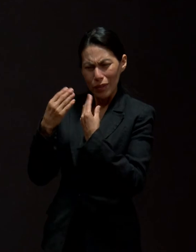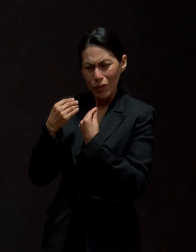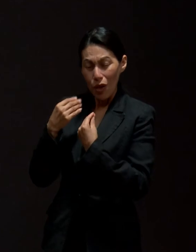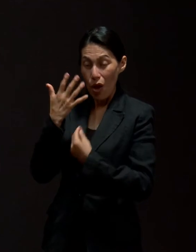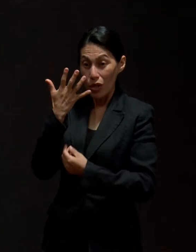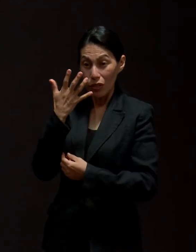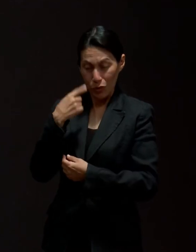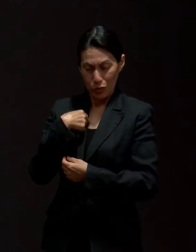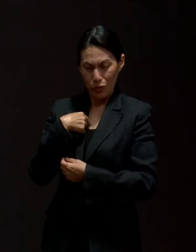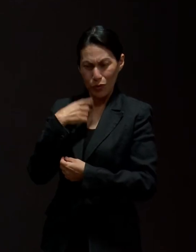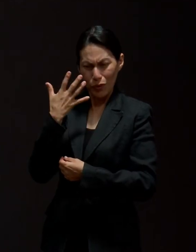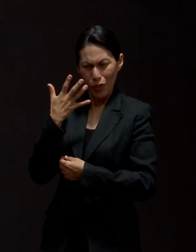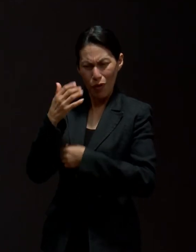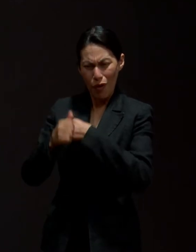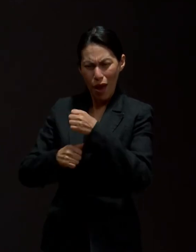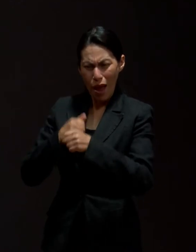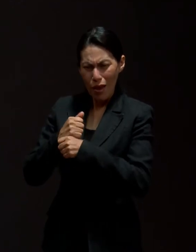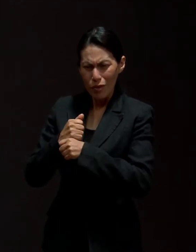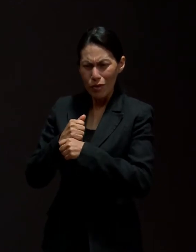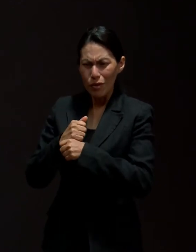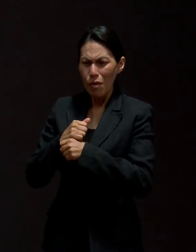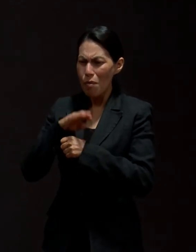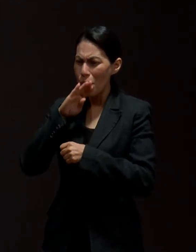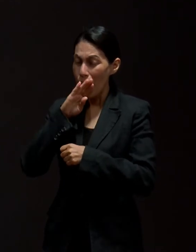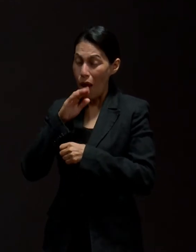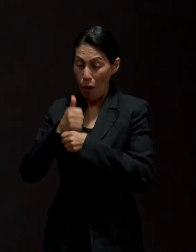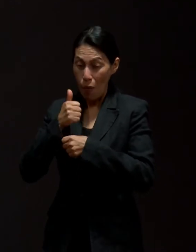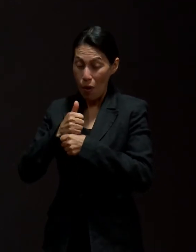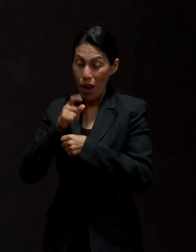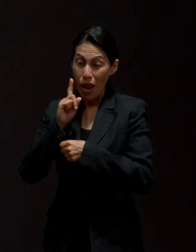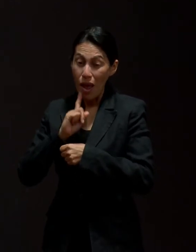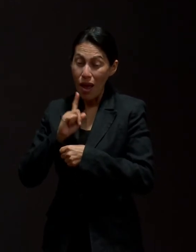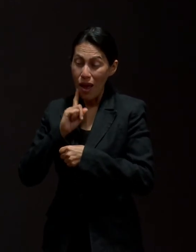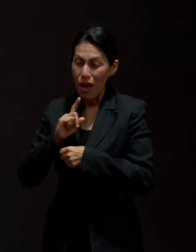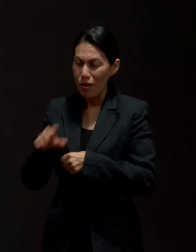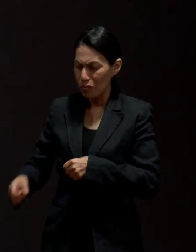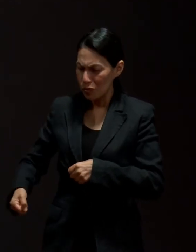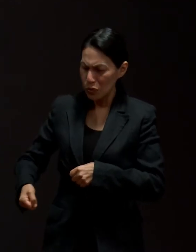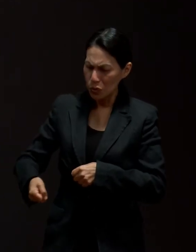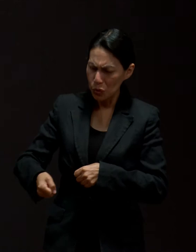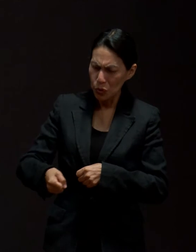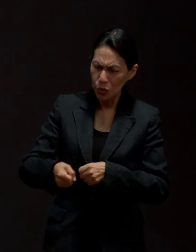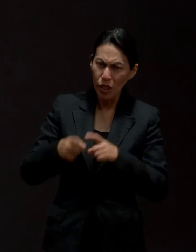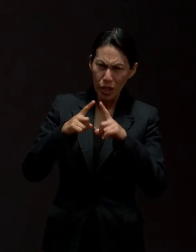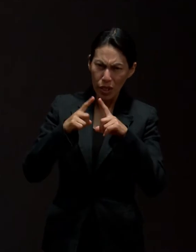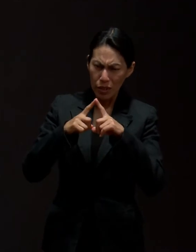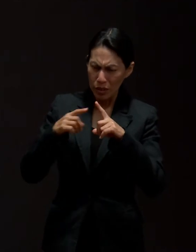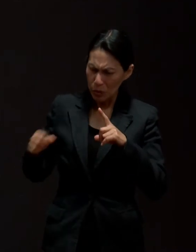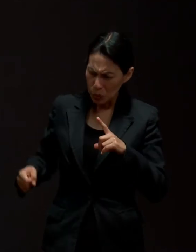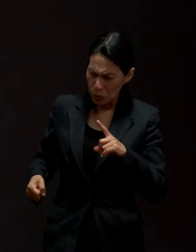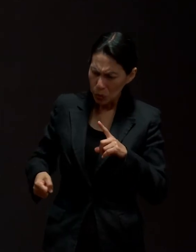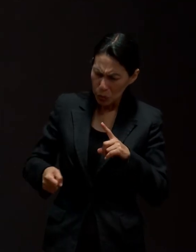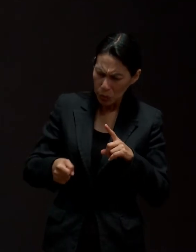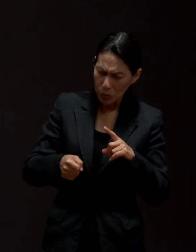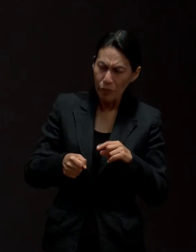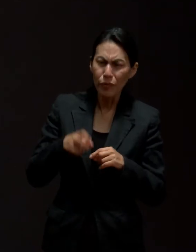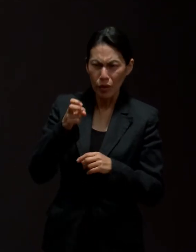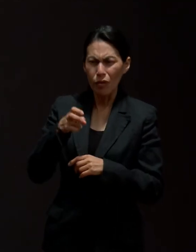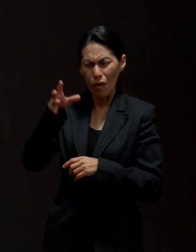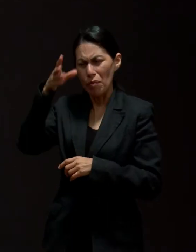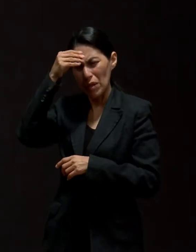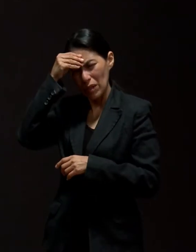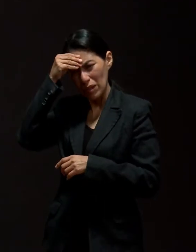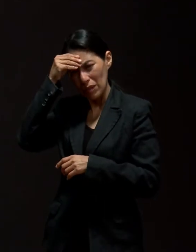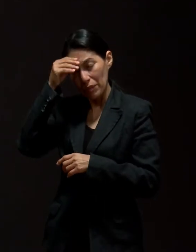años. Y aprendí a conocer a Jesús, que Jesús era real, que Él me amaba. Y más que todo lo